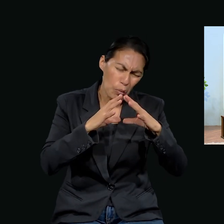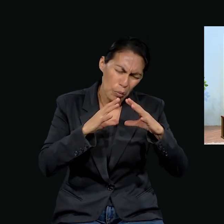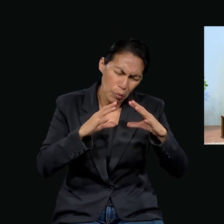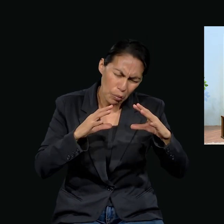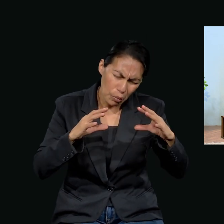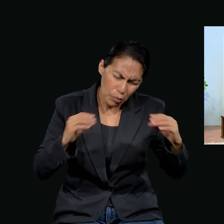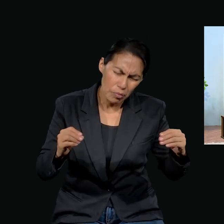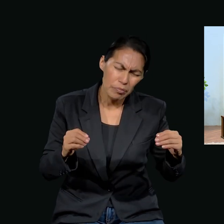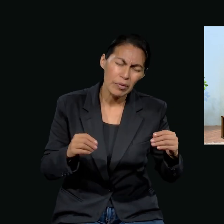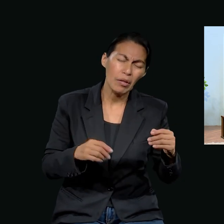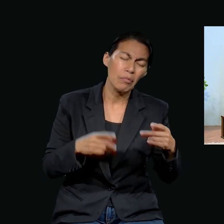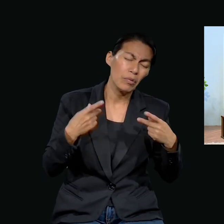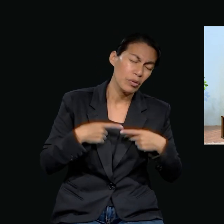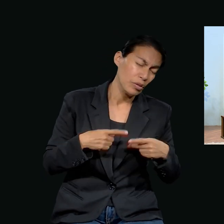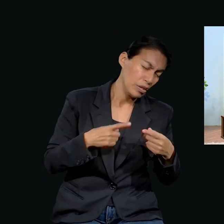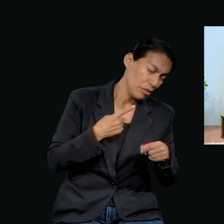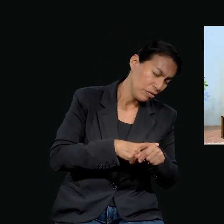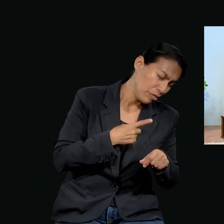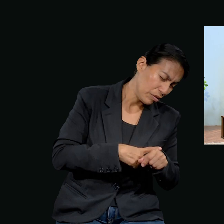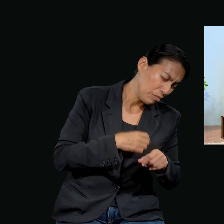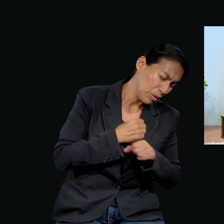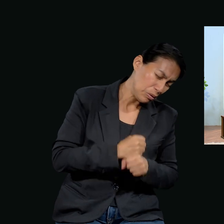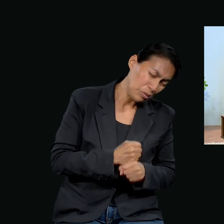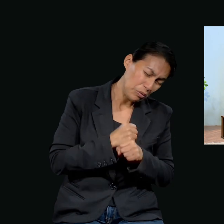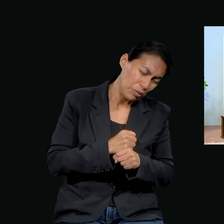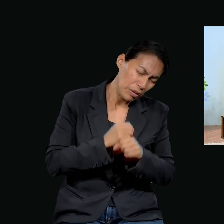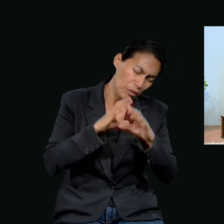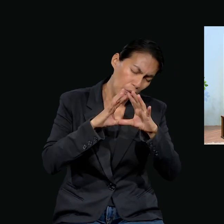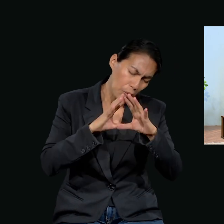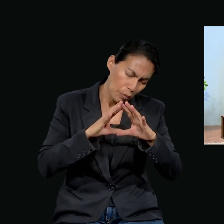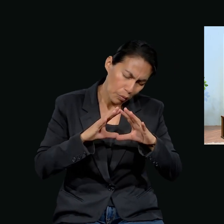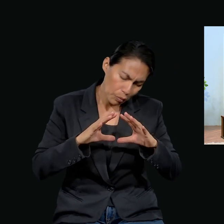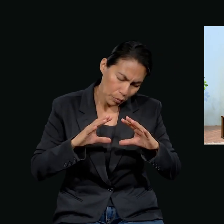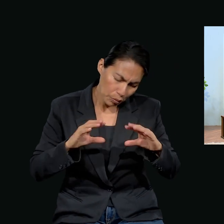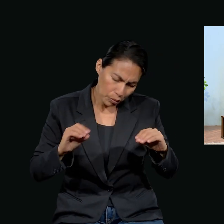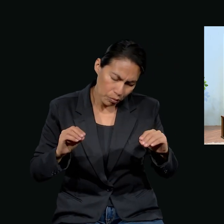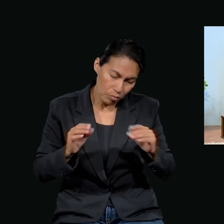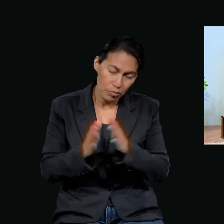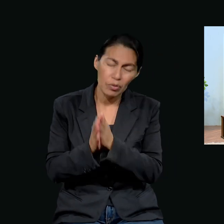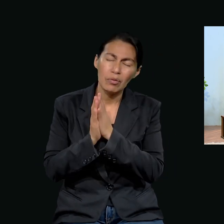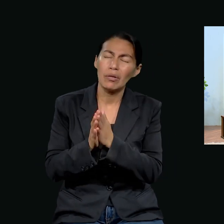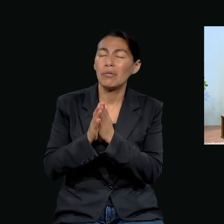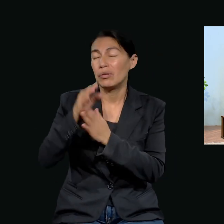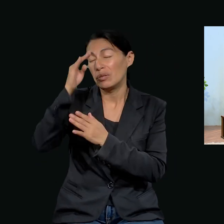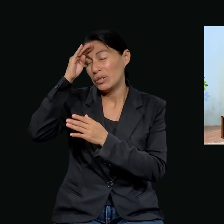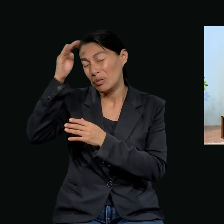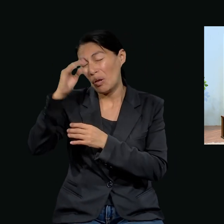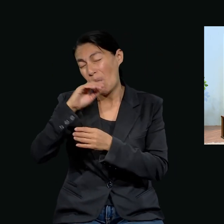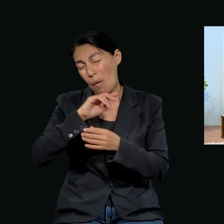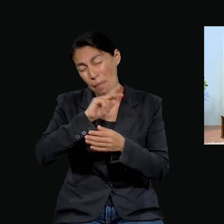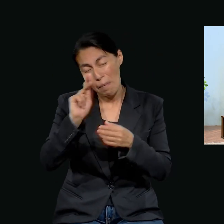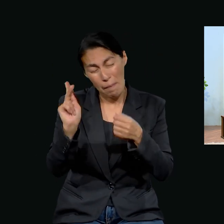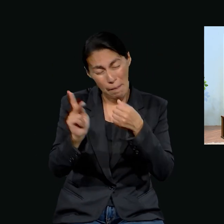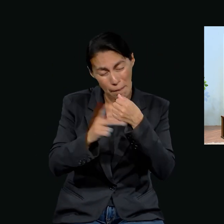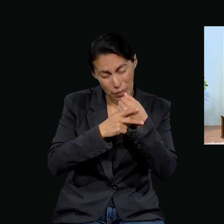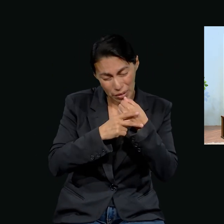Sé Señor Con esos países Donde hay dificultades Muy en particular Este asunto De